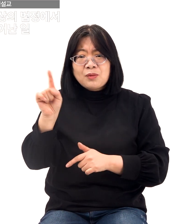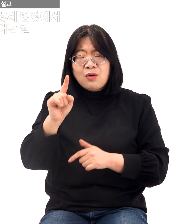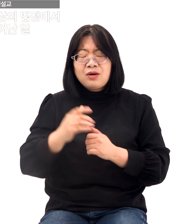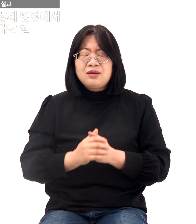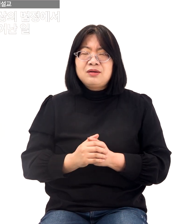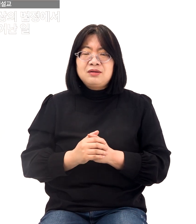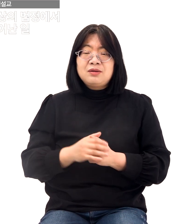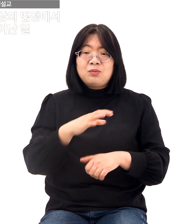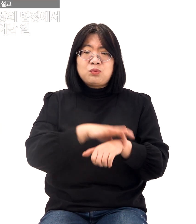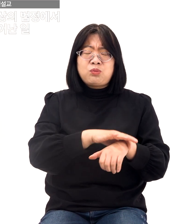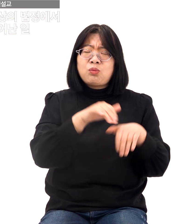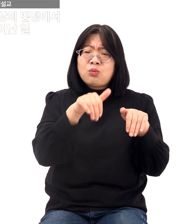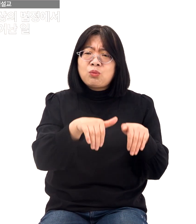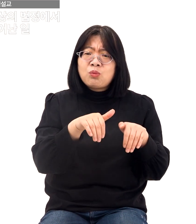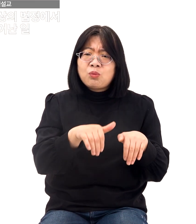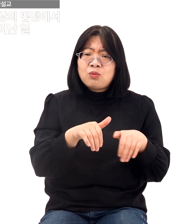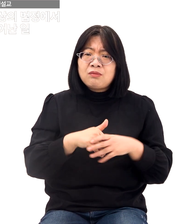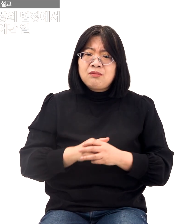포로에서,